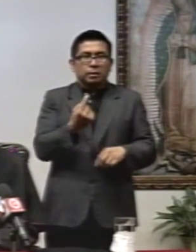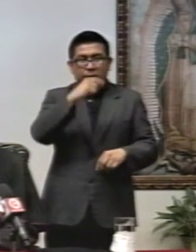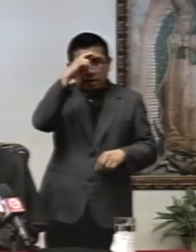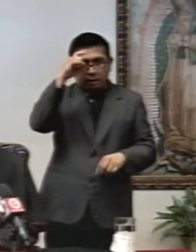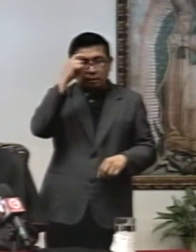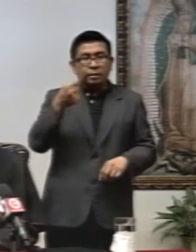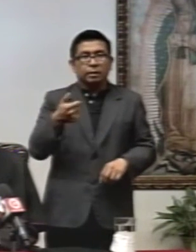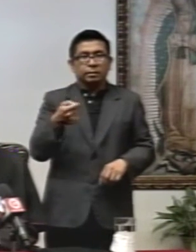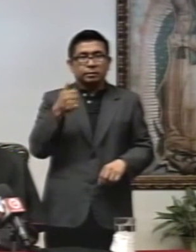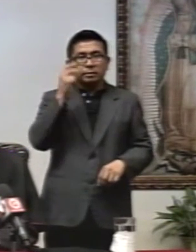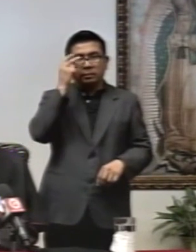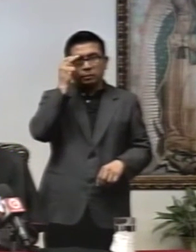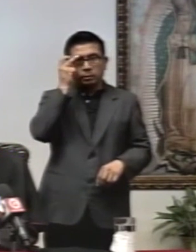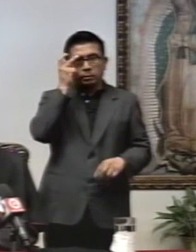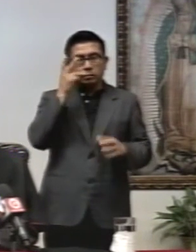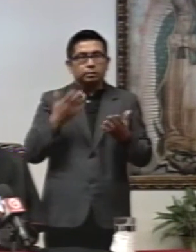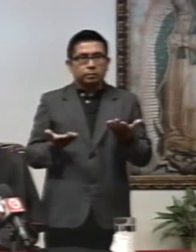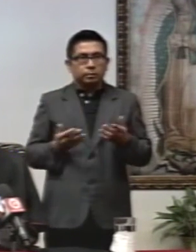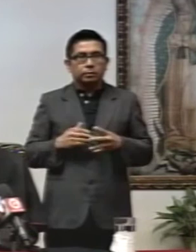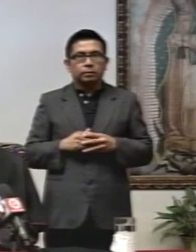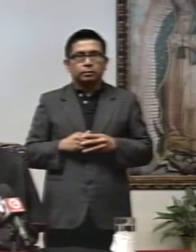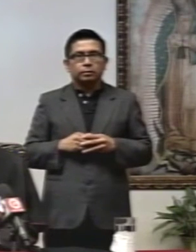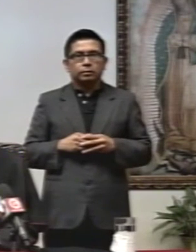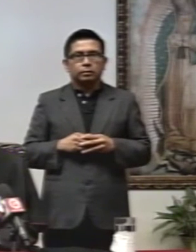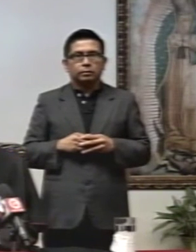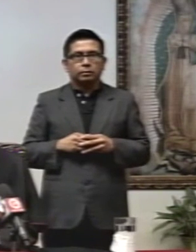Policía Nacional Civil.